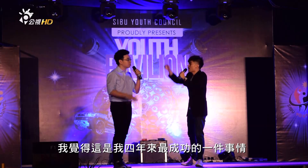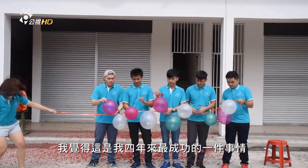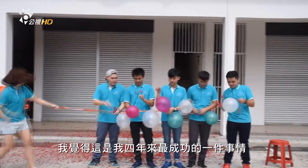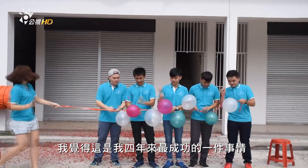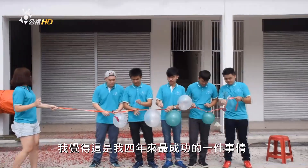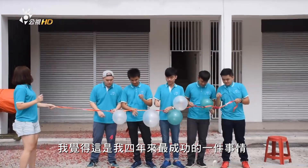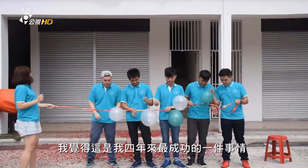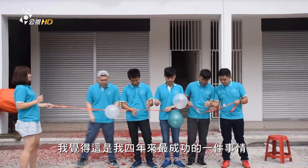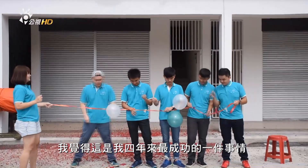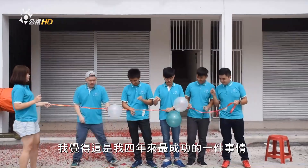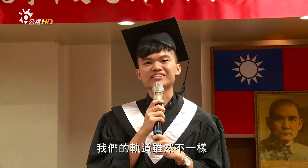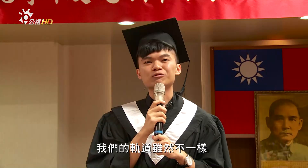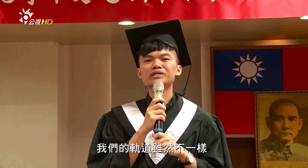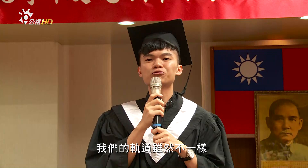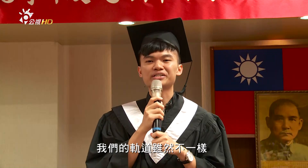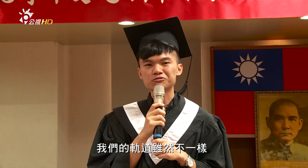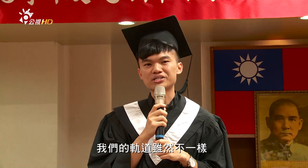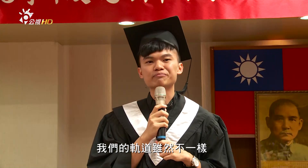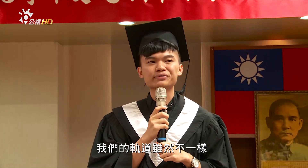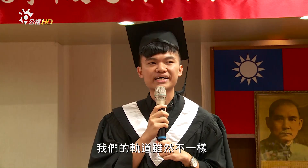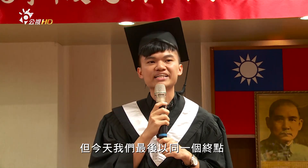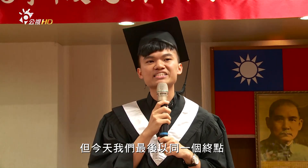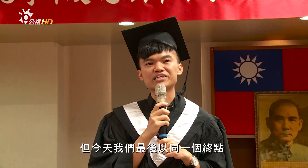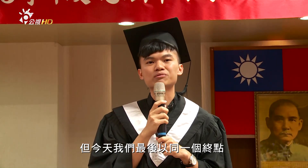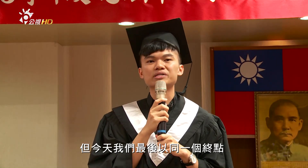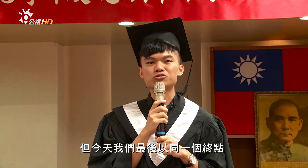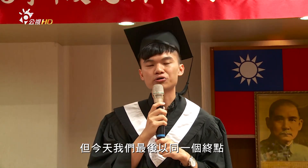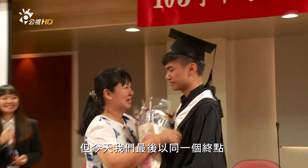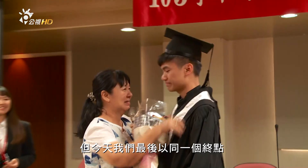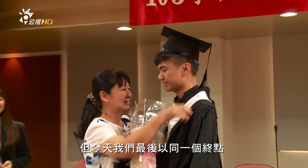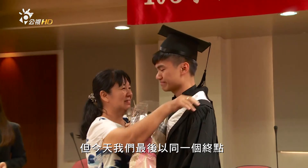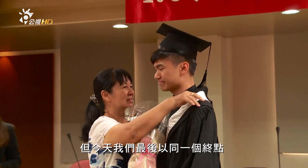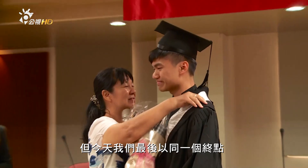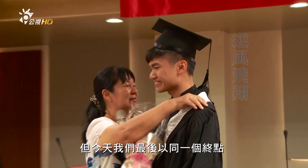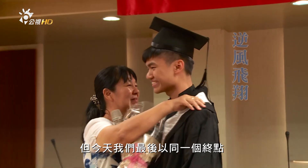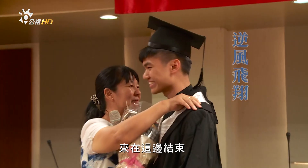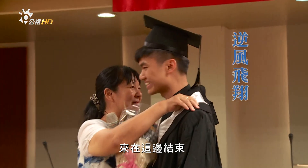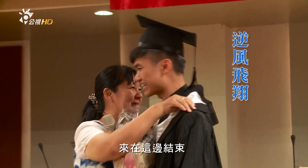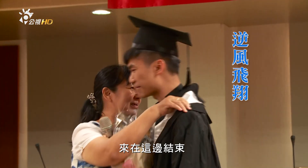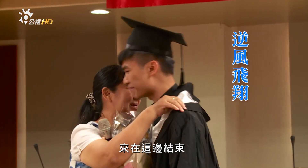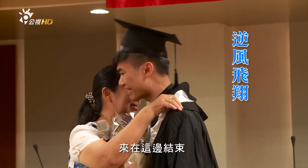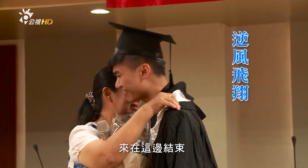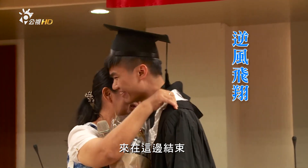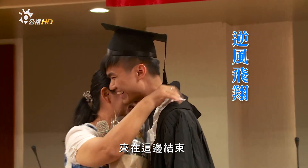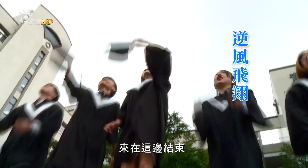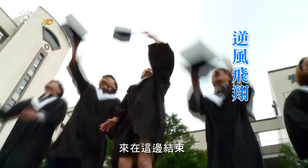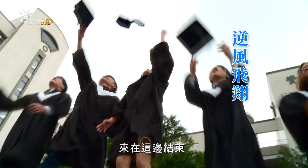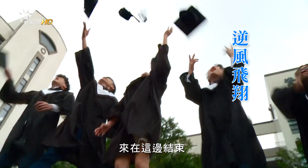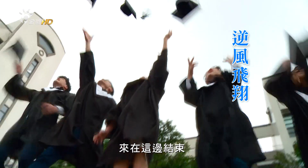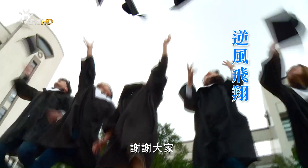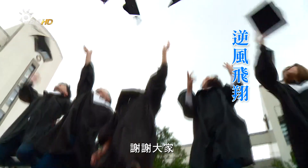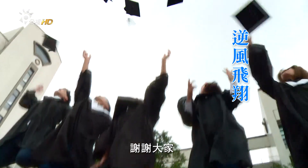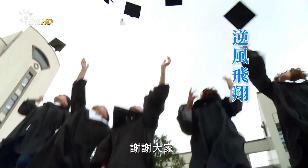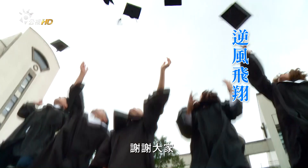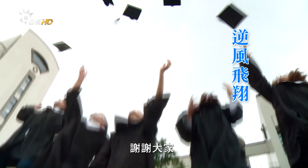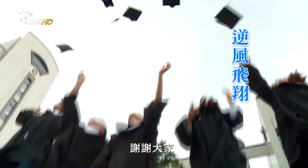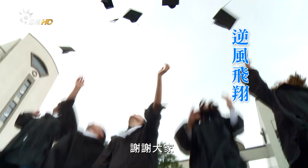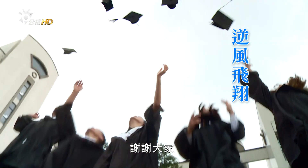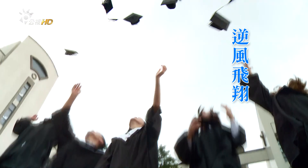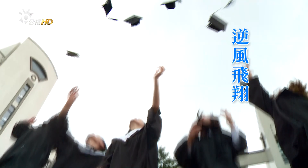成功的一件事情。我们的轨道虽然不一样，但今天我们最后以同一个终点来在这边结束，谢谢大家。